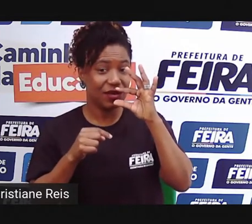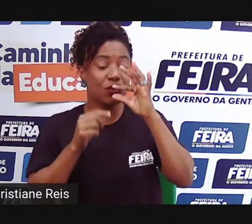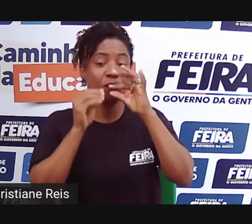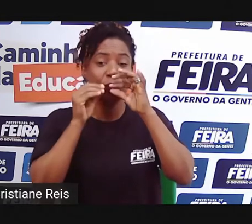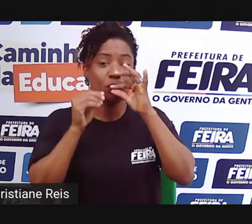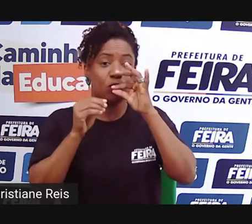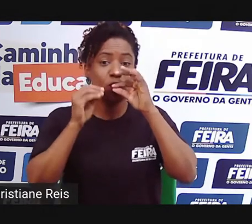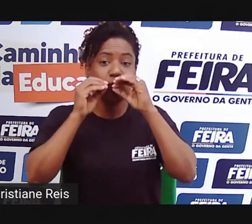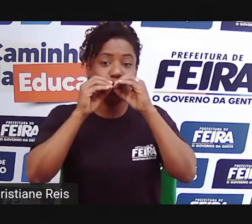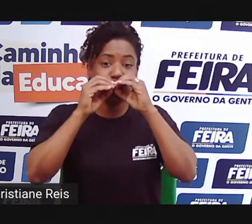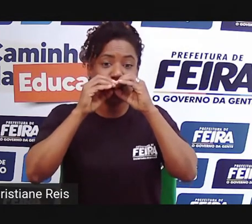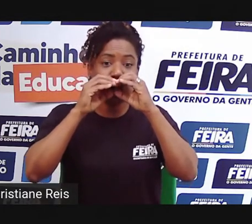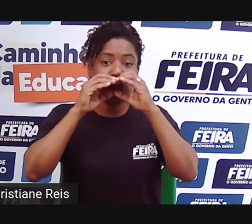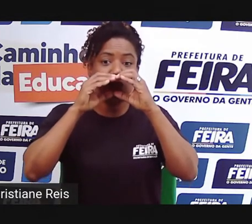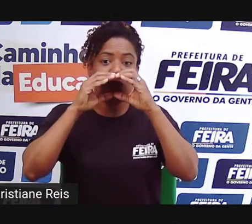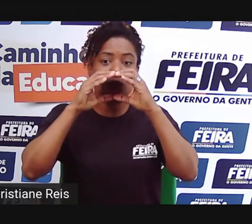encher.